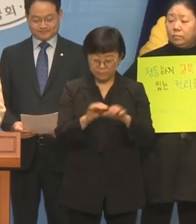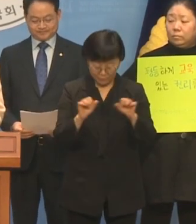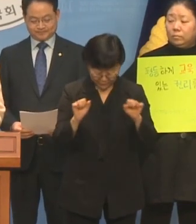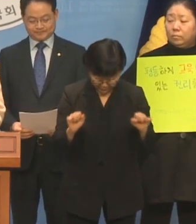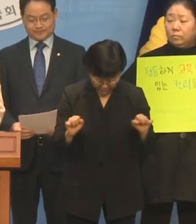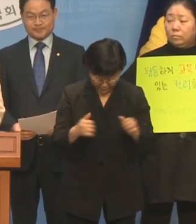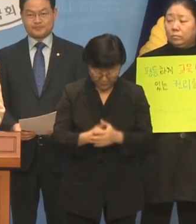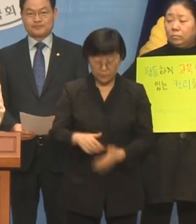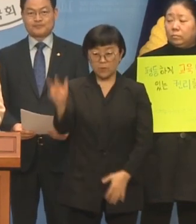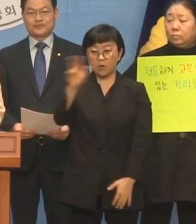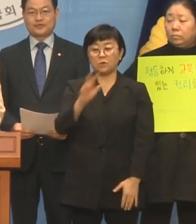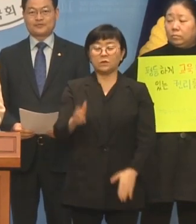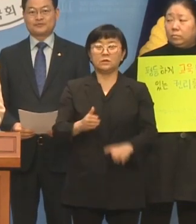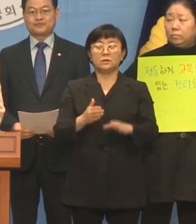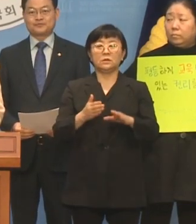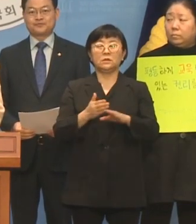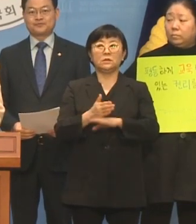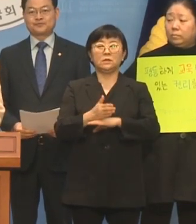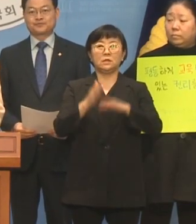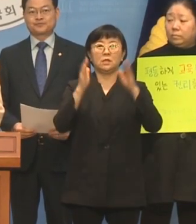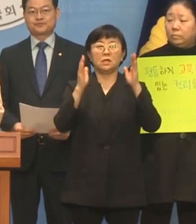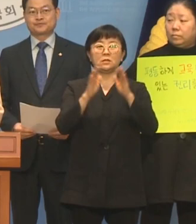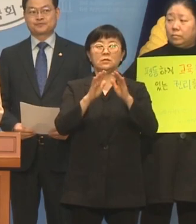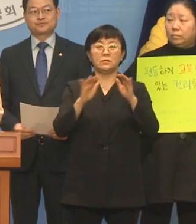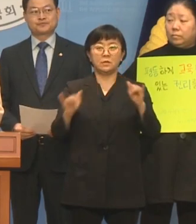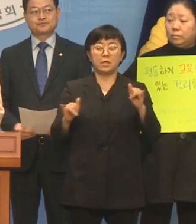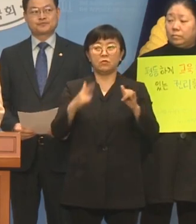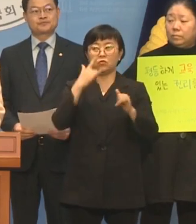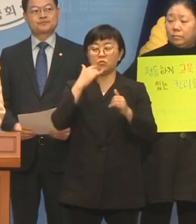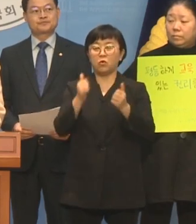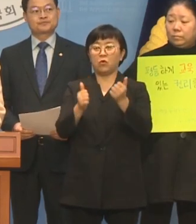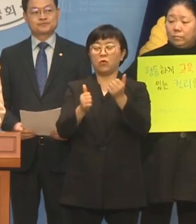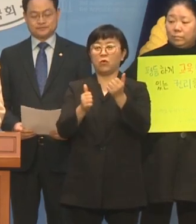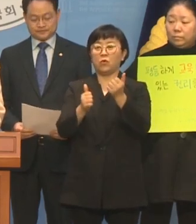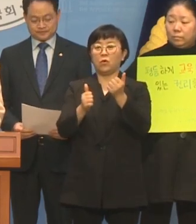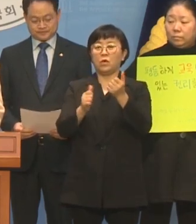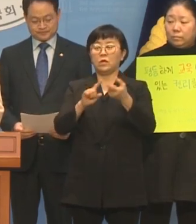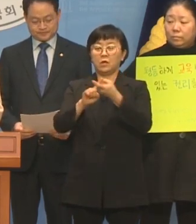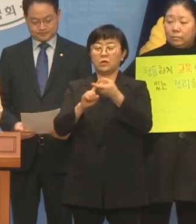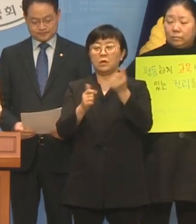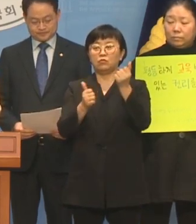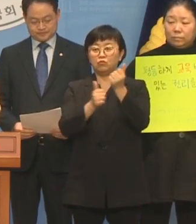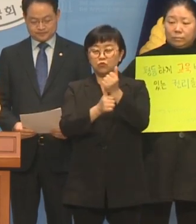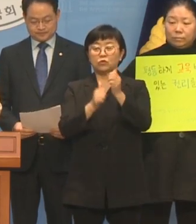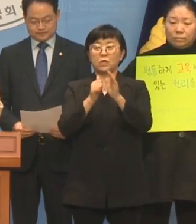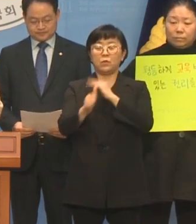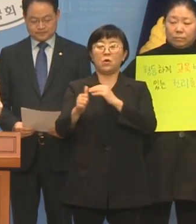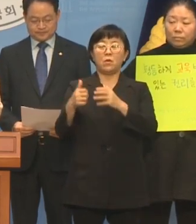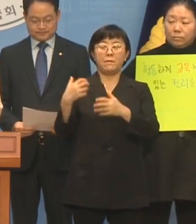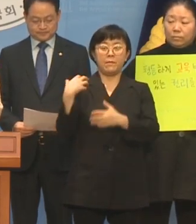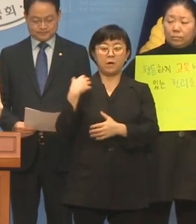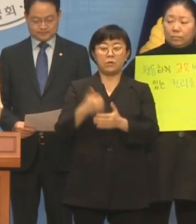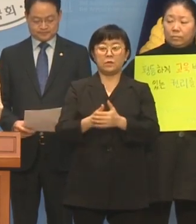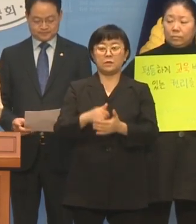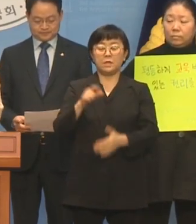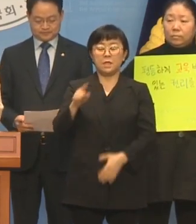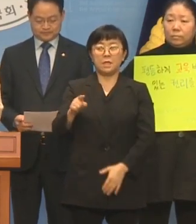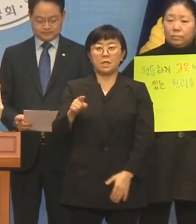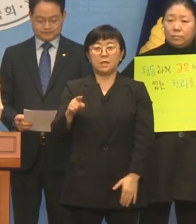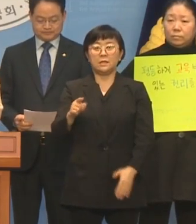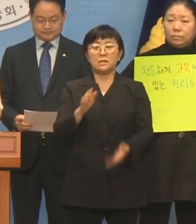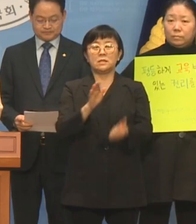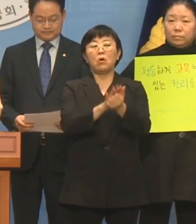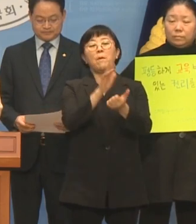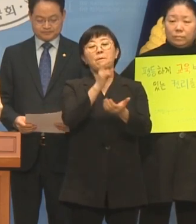안녕하세요. 저는 전국 느린학습자 부모연대의 부대표를 맡고 있는 길선미라고 합니다. 경계선 지능인